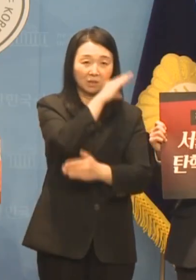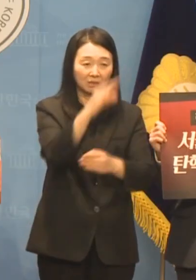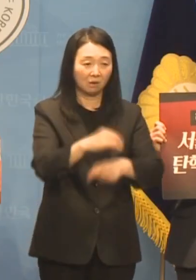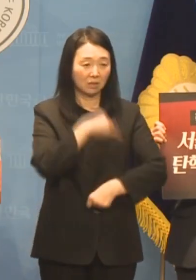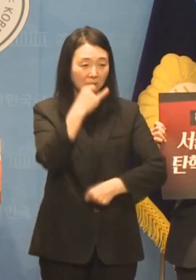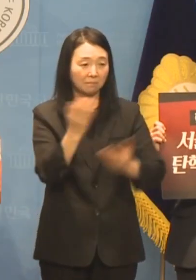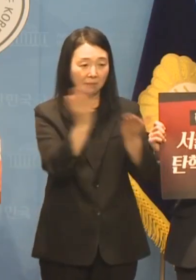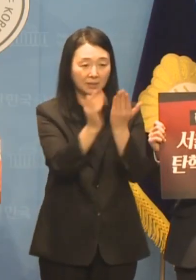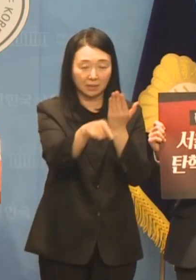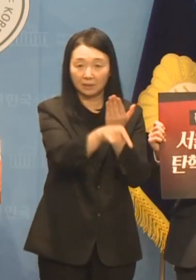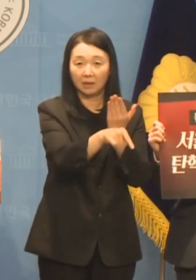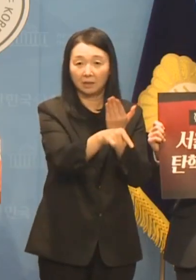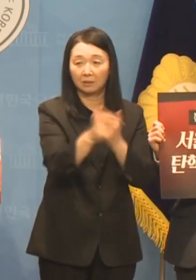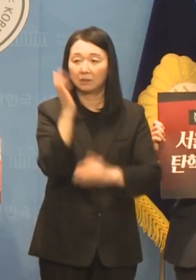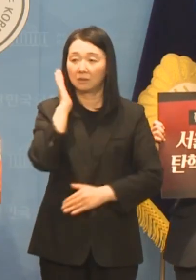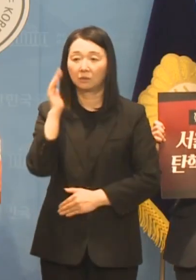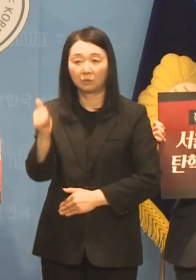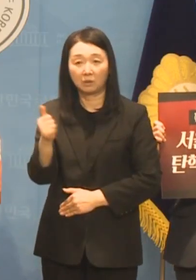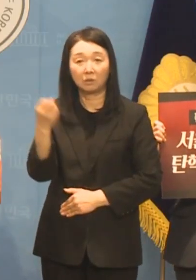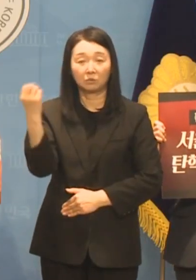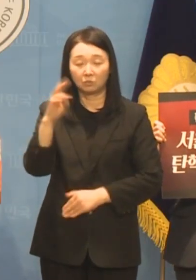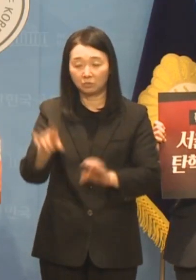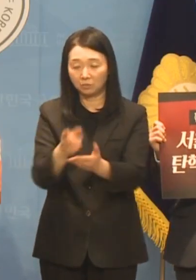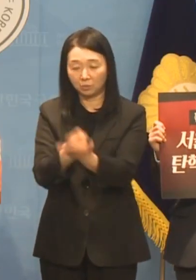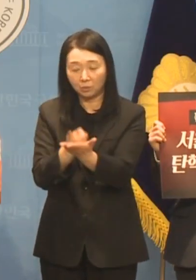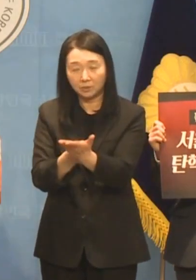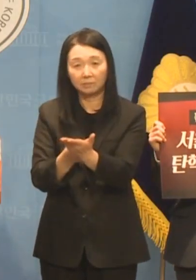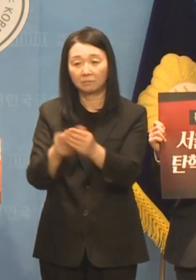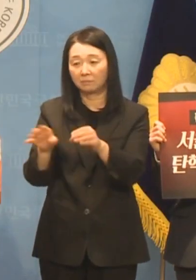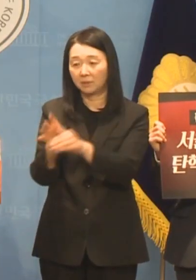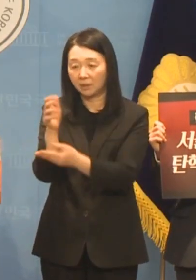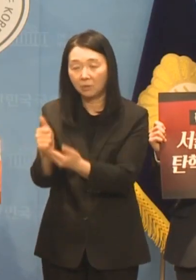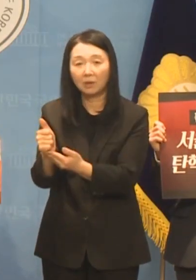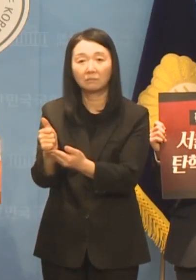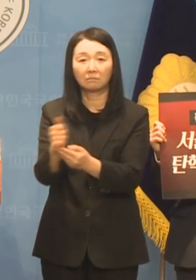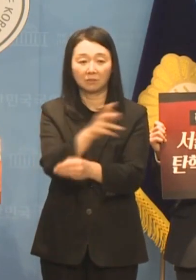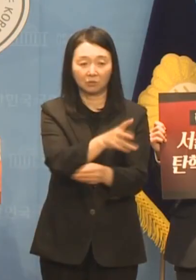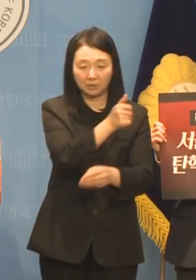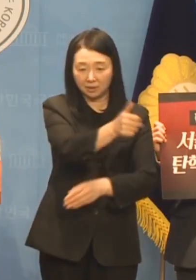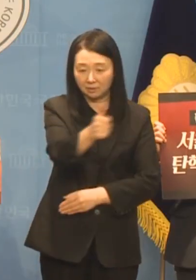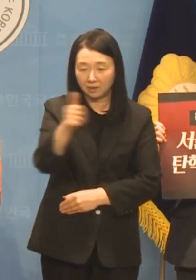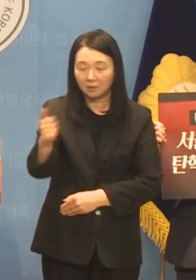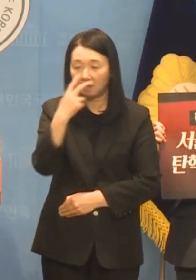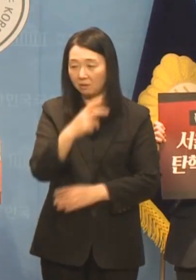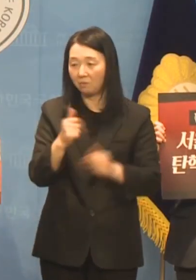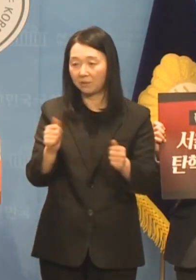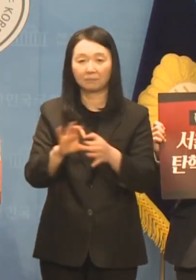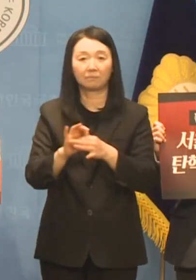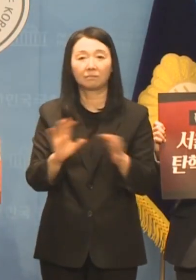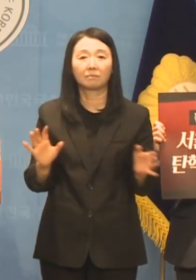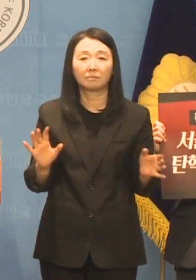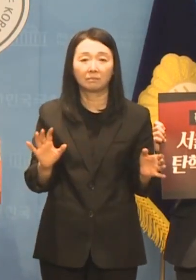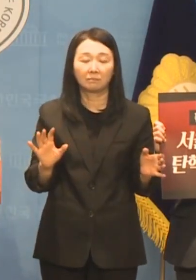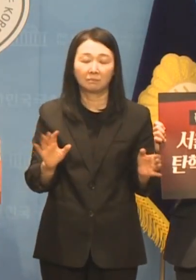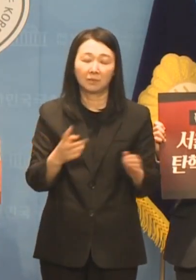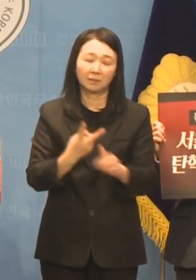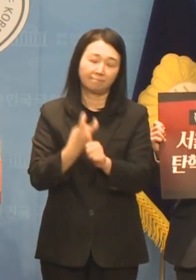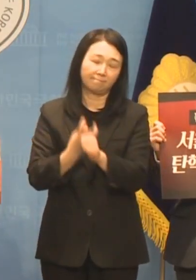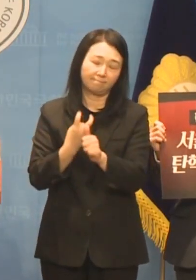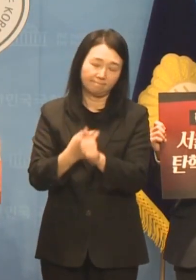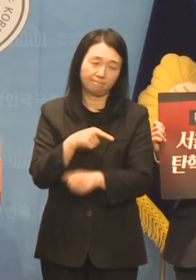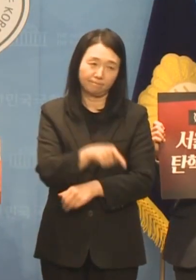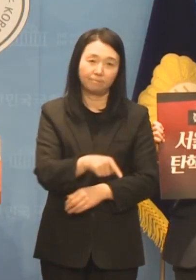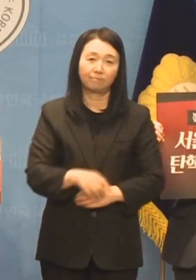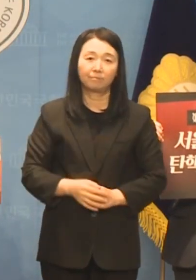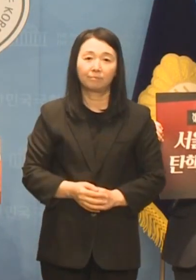부합하지 않으면 대통령, 총리, 장관, 기관장, 검사를 불문하고 줄 탄핵을